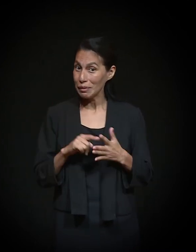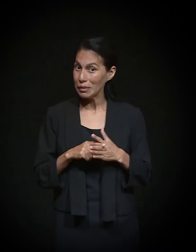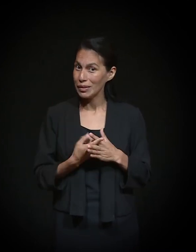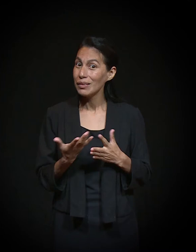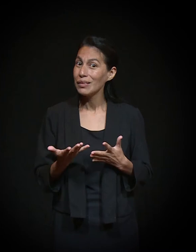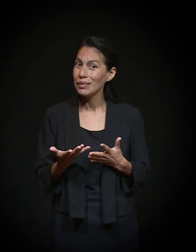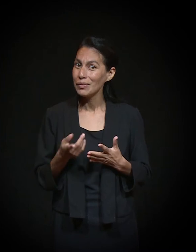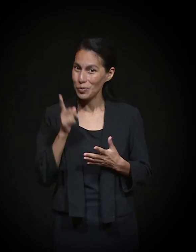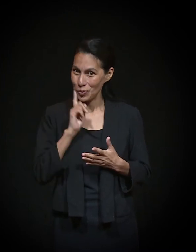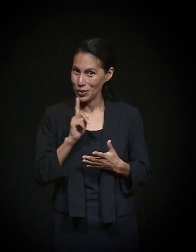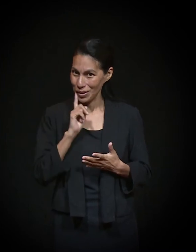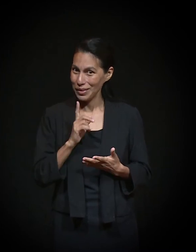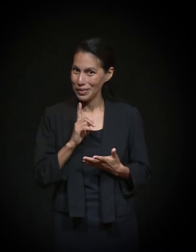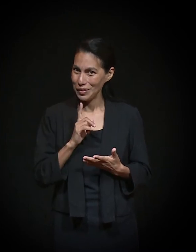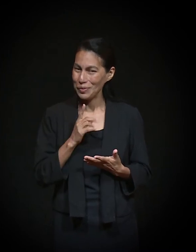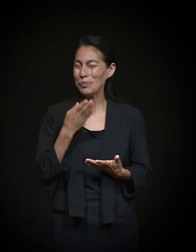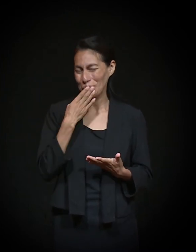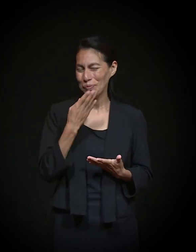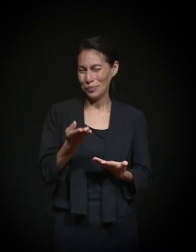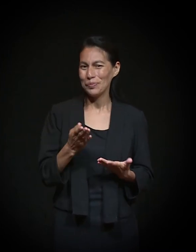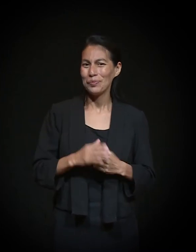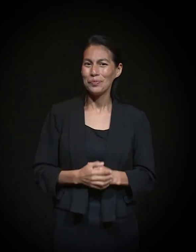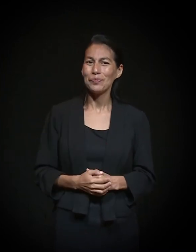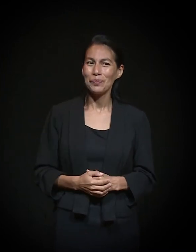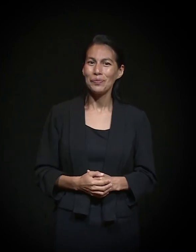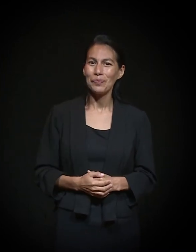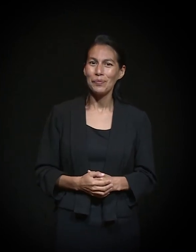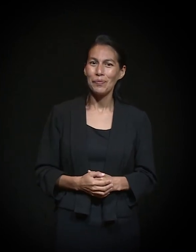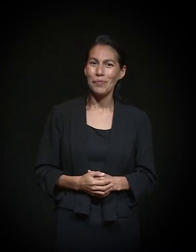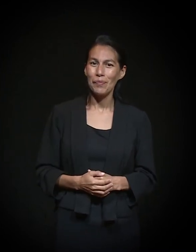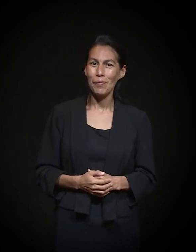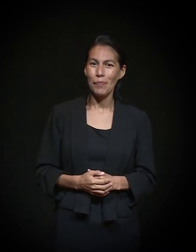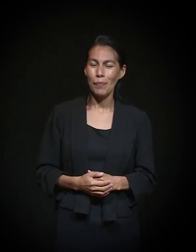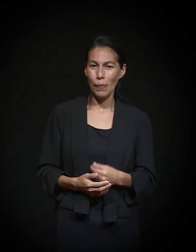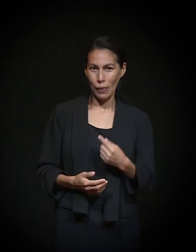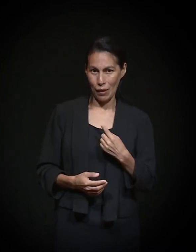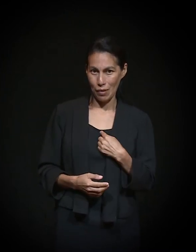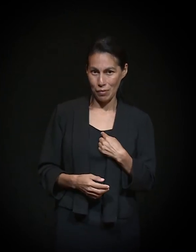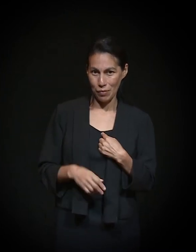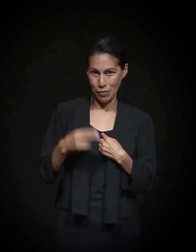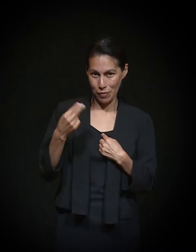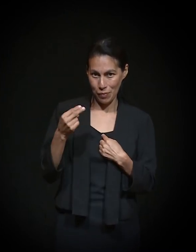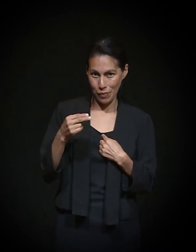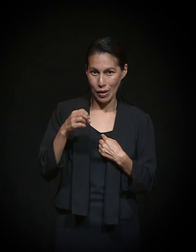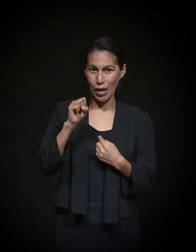es lo que se llama? ¿Cómo se llama? ¿Sí? Sí,